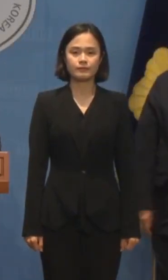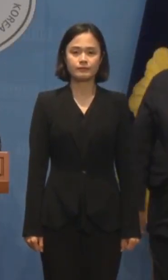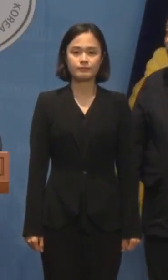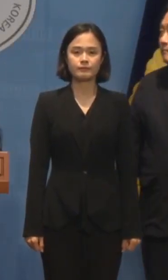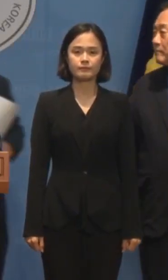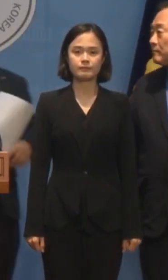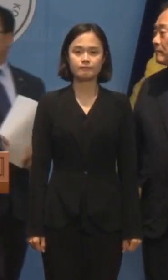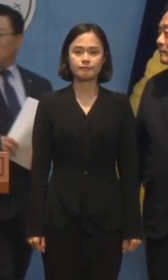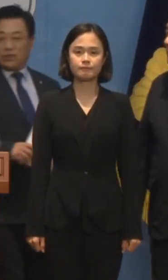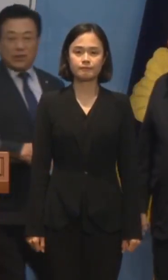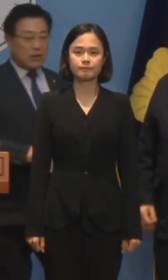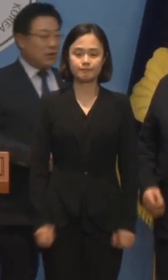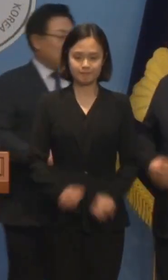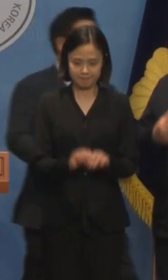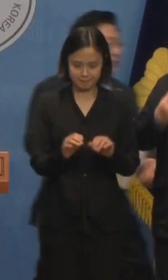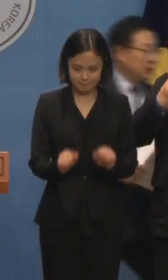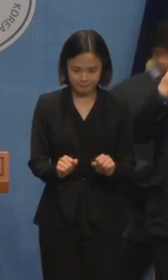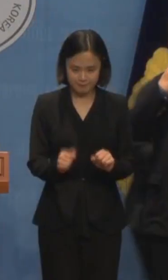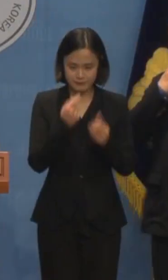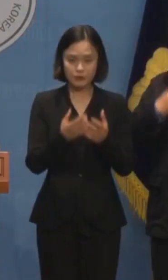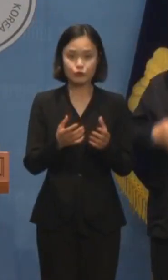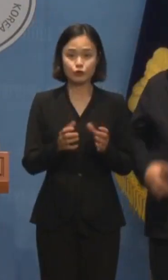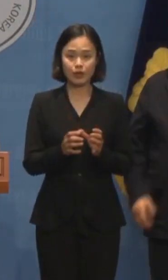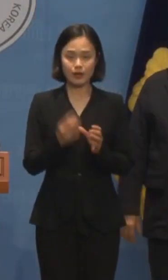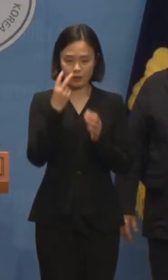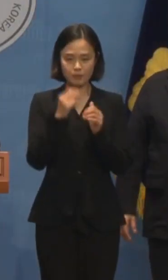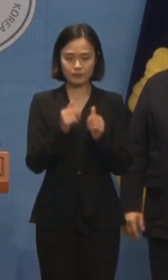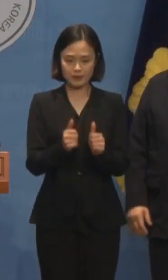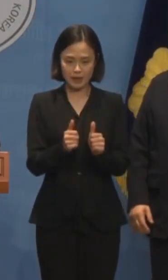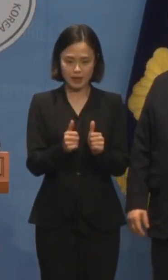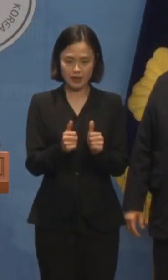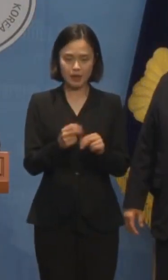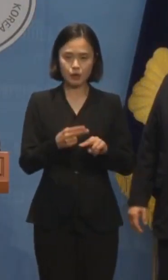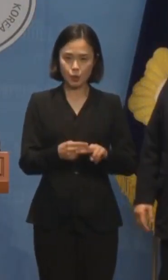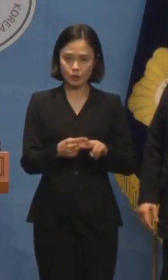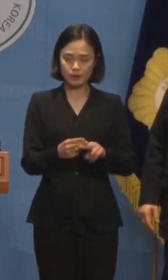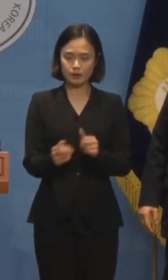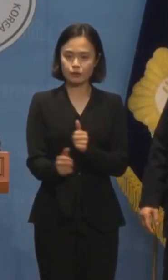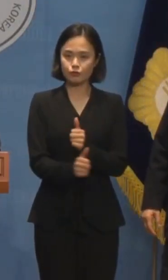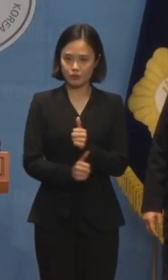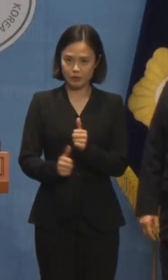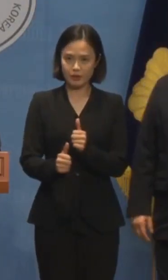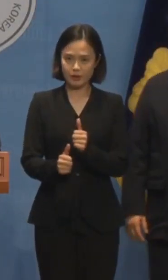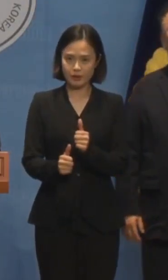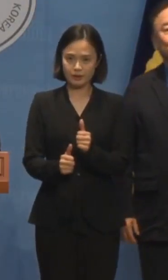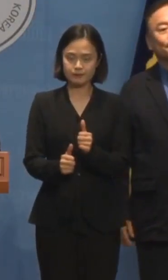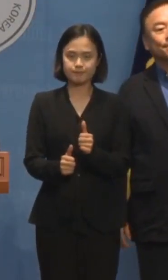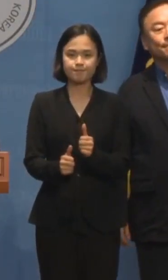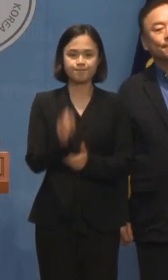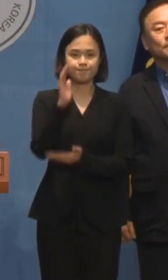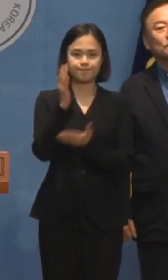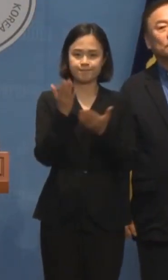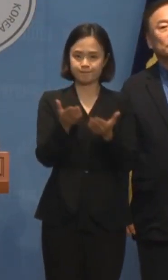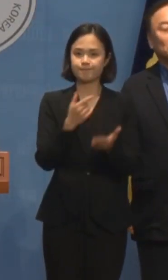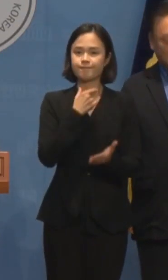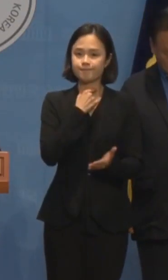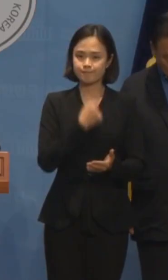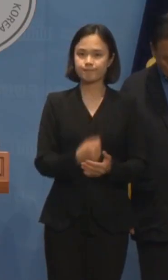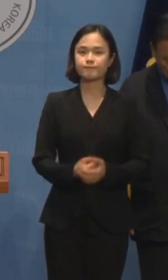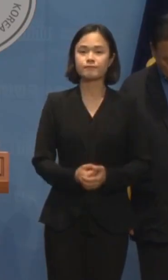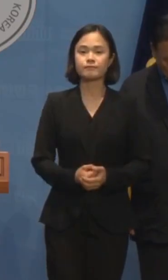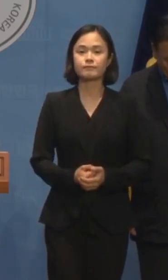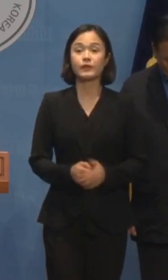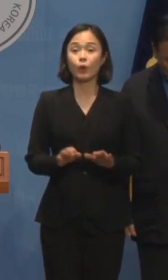예, 민주당 검찰독재위원회 기자회견을 하려고 합니다.